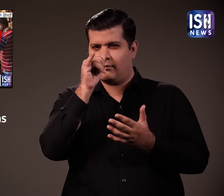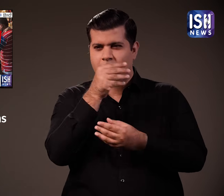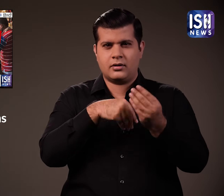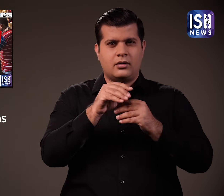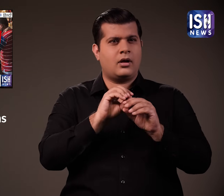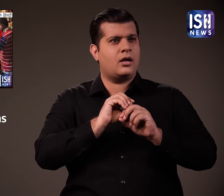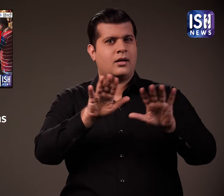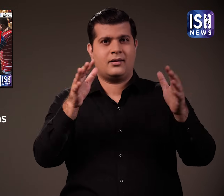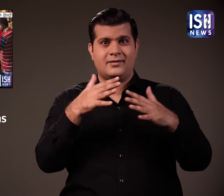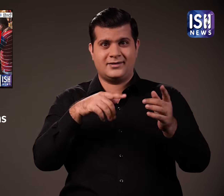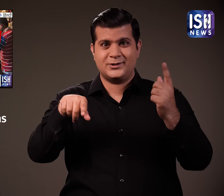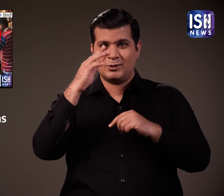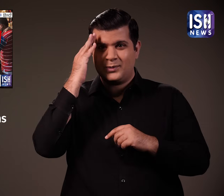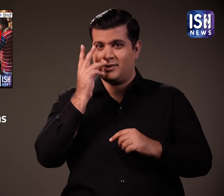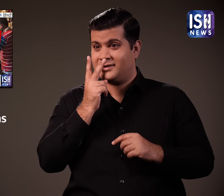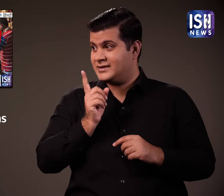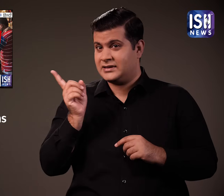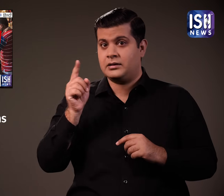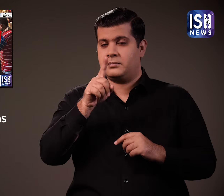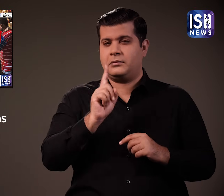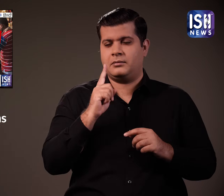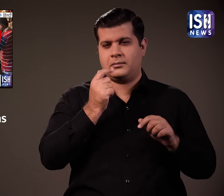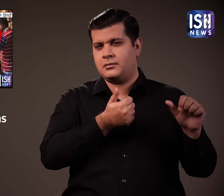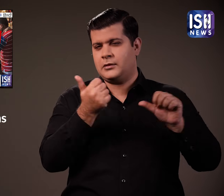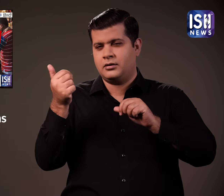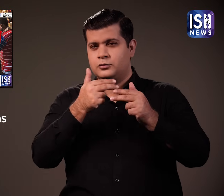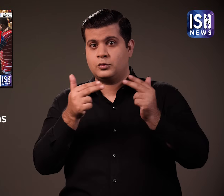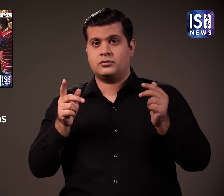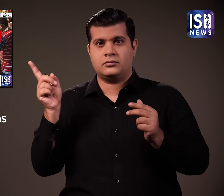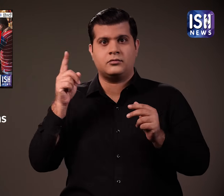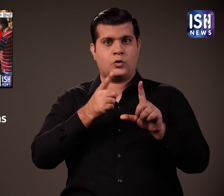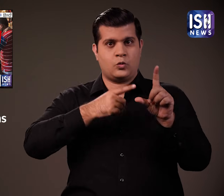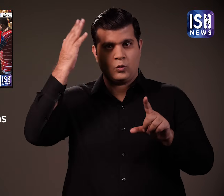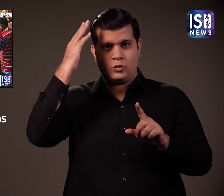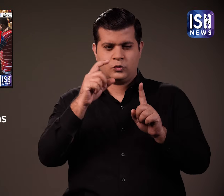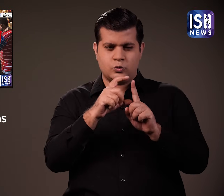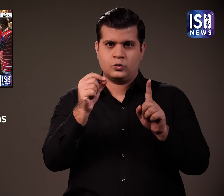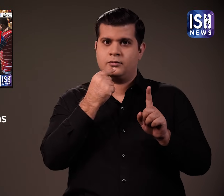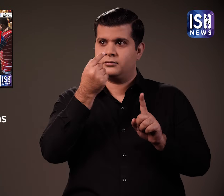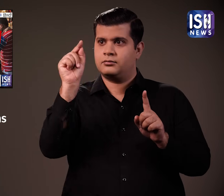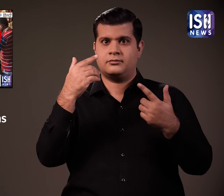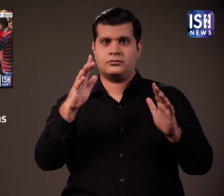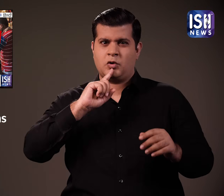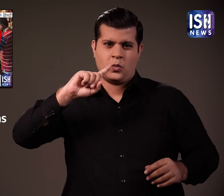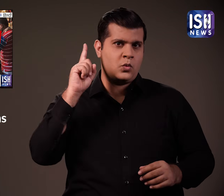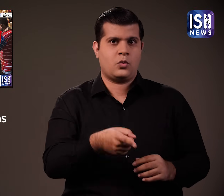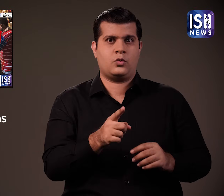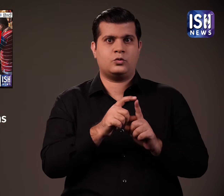इस पर एक वीडियो खबर जारी की थी कहानी के लिए आप यह वीडियो देख सकते है इस बैन के एलान के बाद उन्होंन एक और